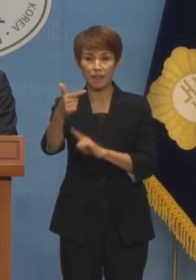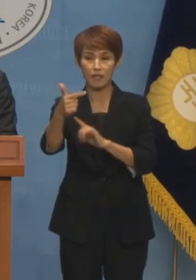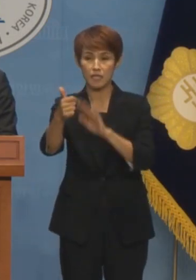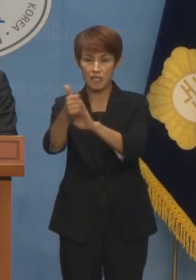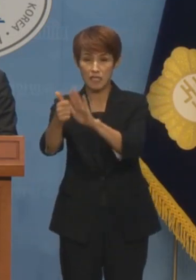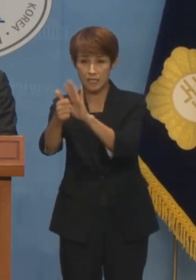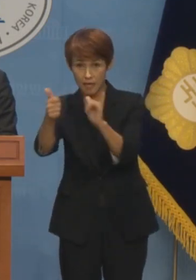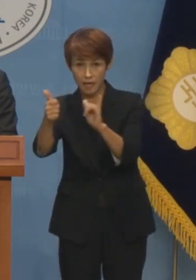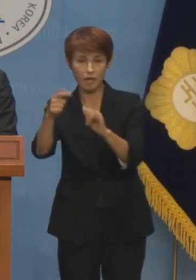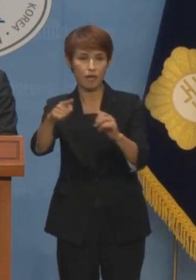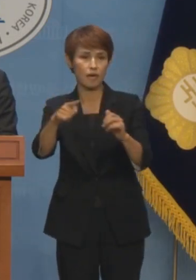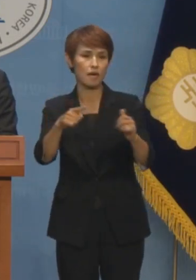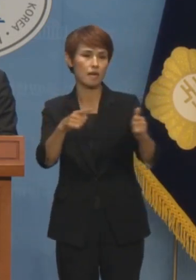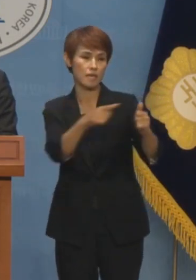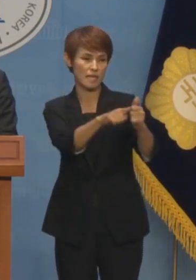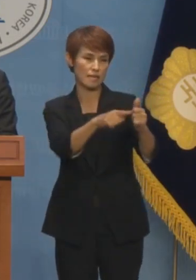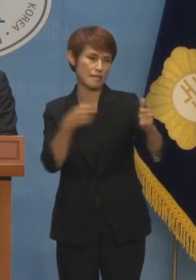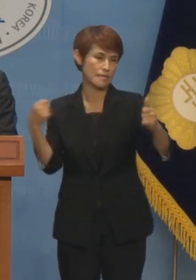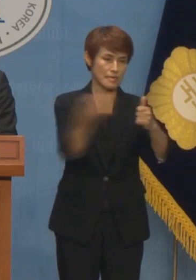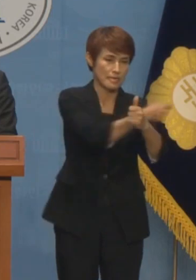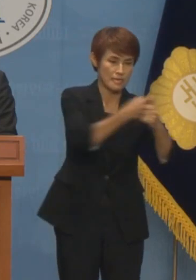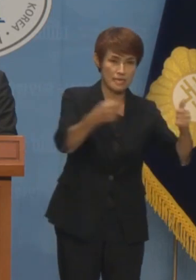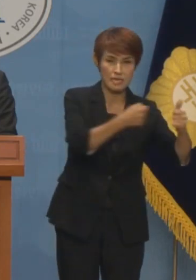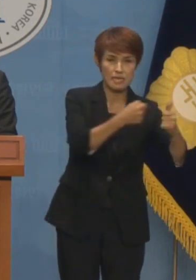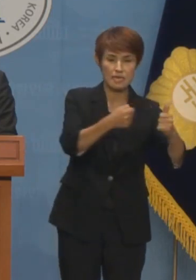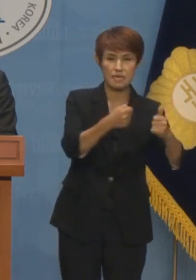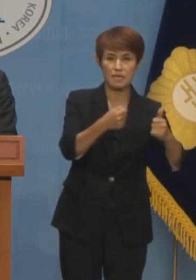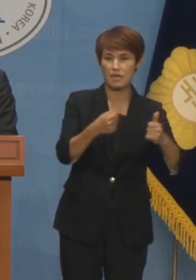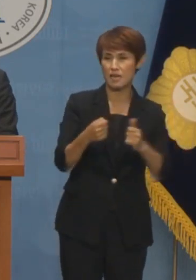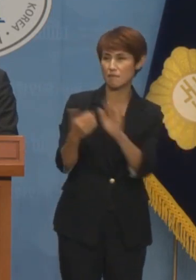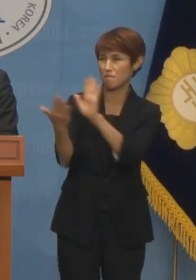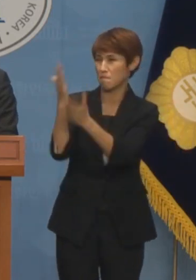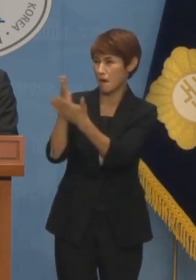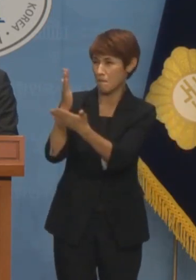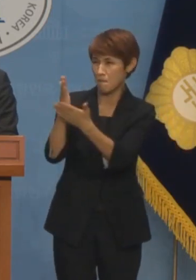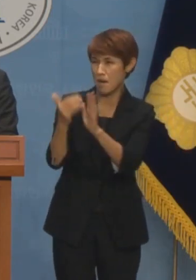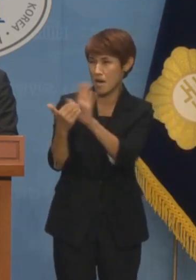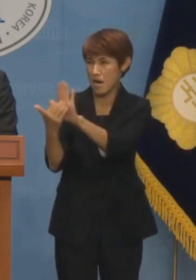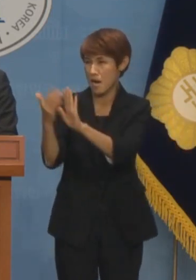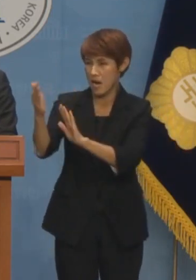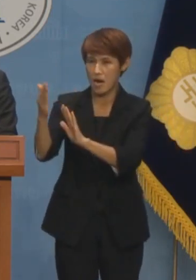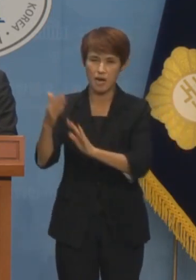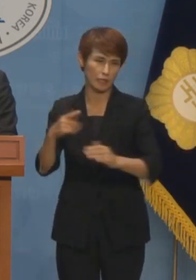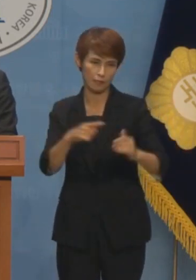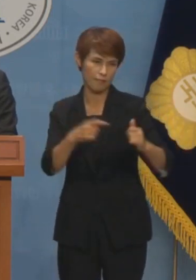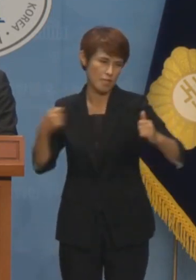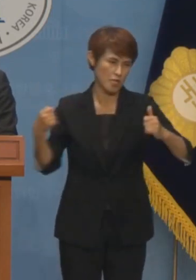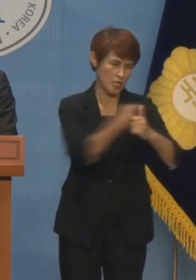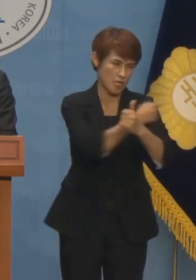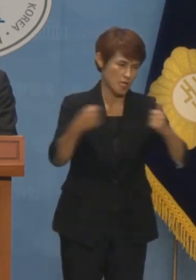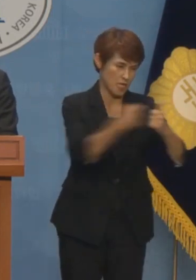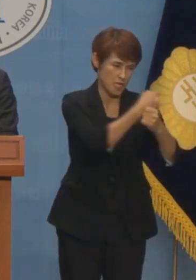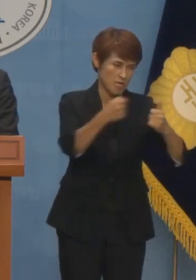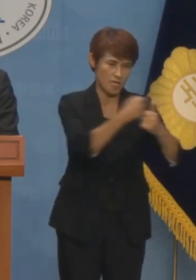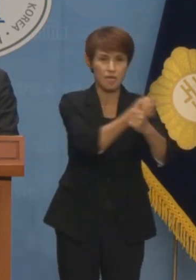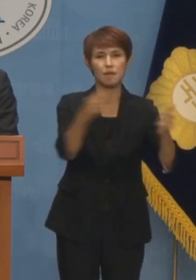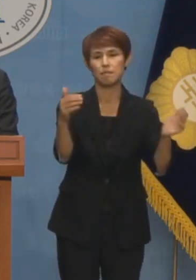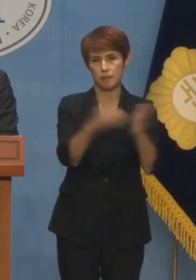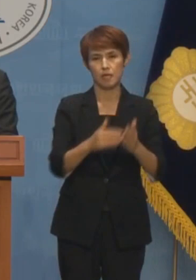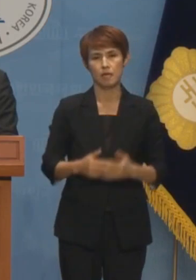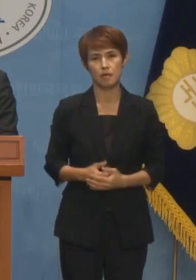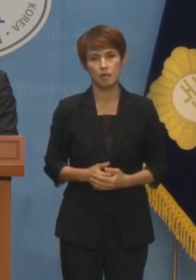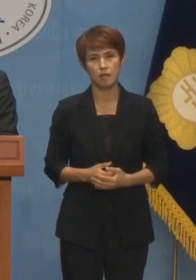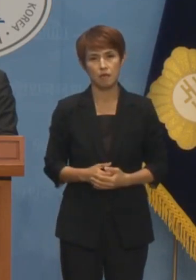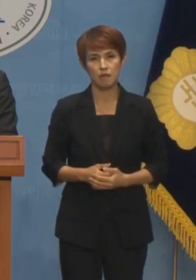보이는 사람들이 주변에 말리는 시민들을 밀어내고 황 모 씨가 지속 폭행할 수 있도록 방조하였습니다. 이는